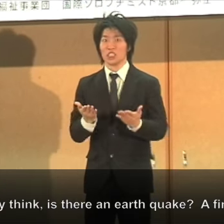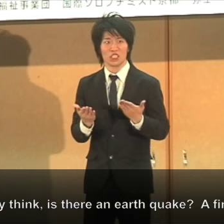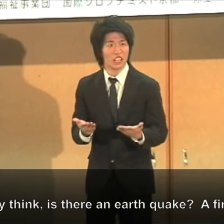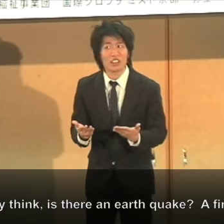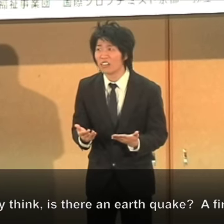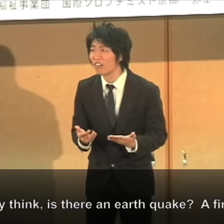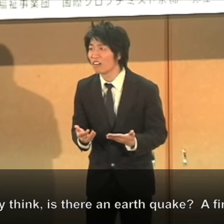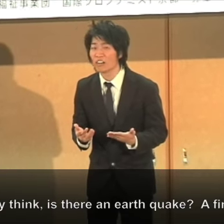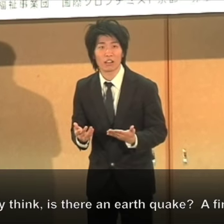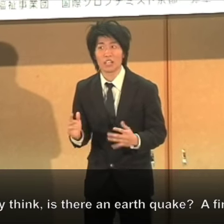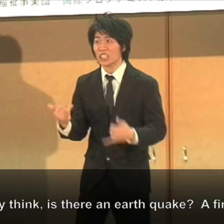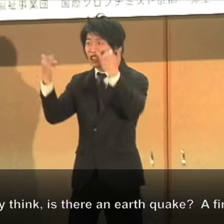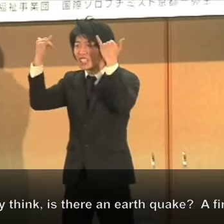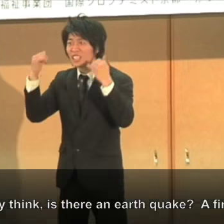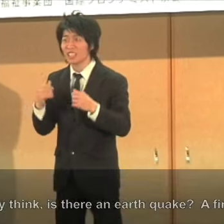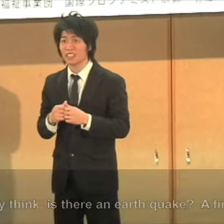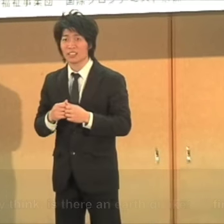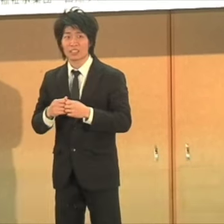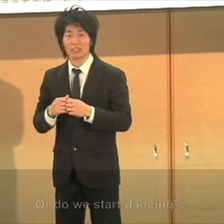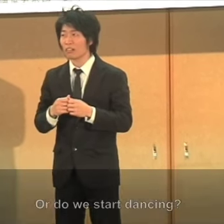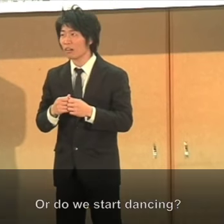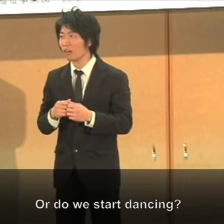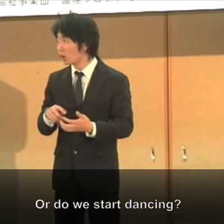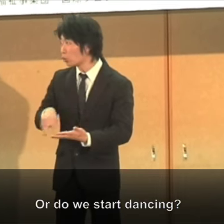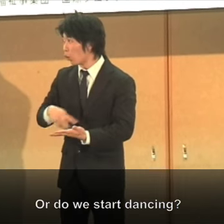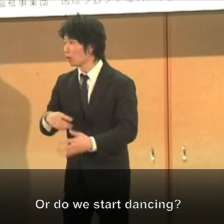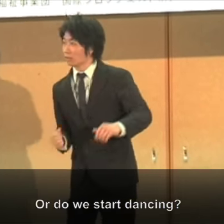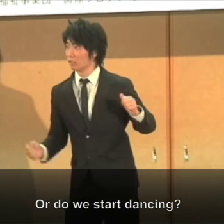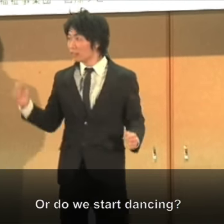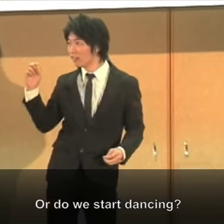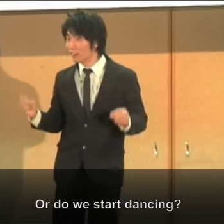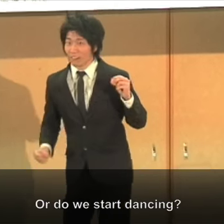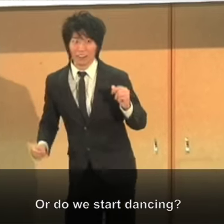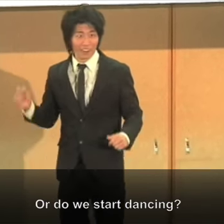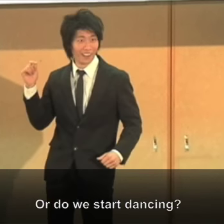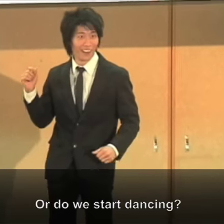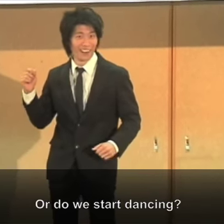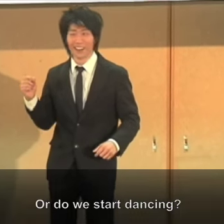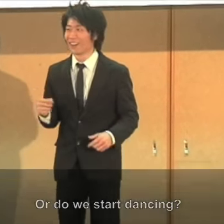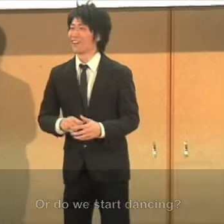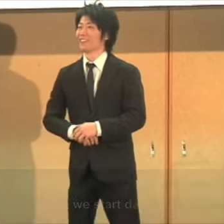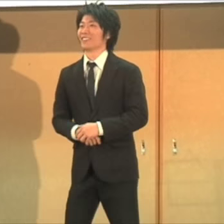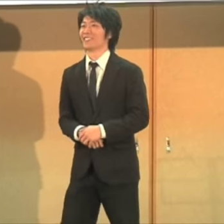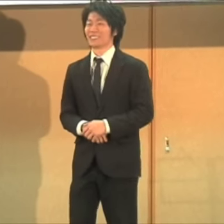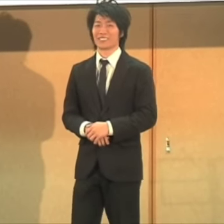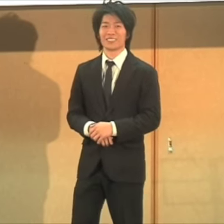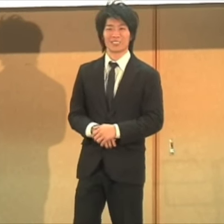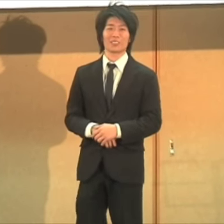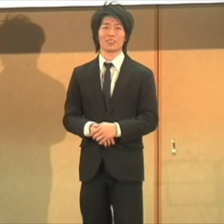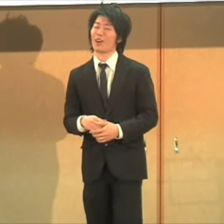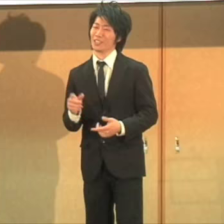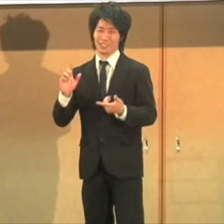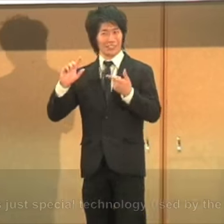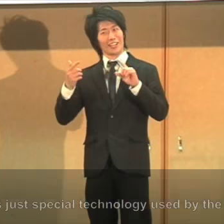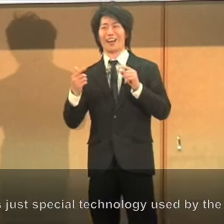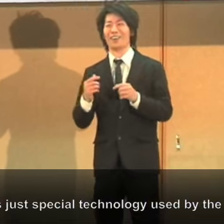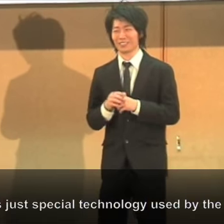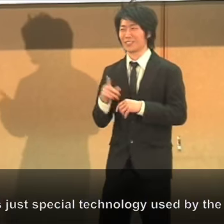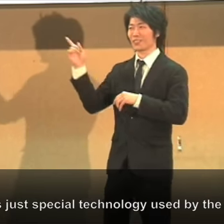何これ地震、え火事、それともダンスのミラーボールとか思ったり